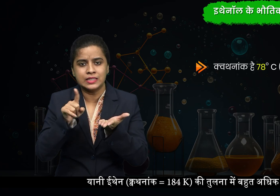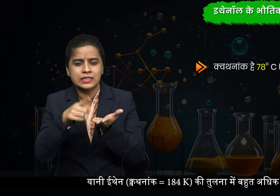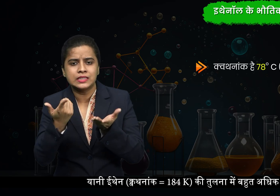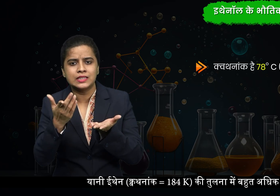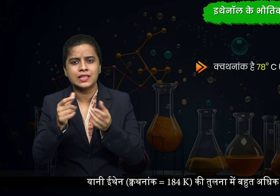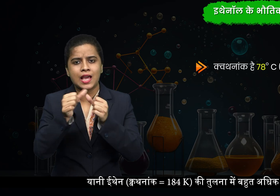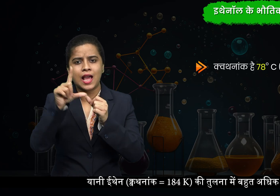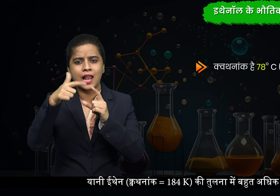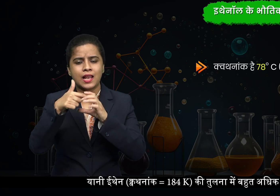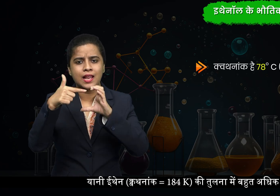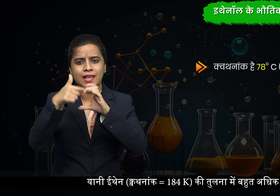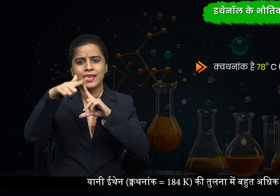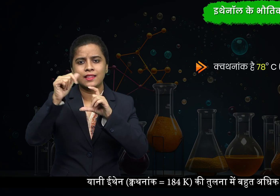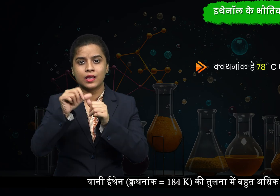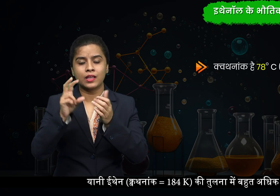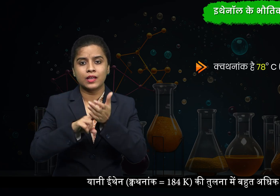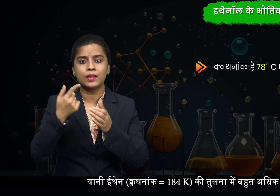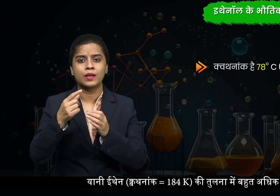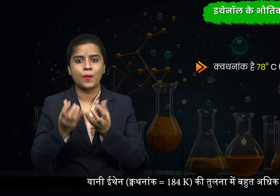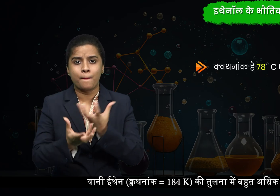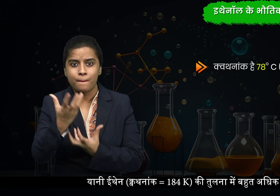184 की तुलना में बहुत अधिक है।